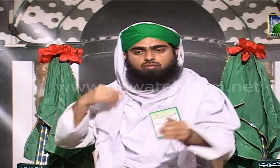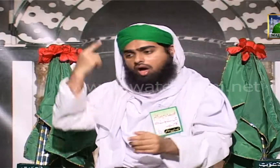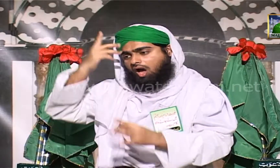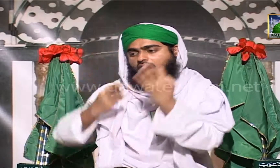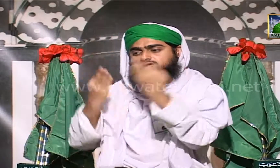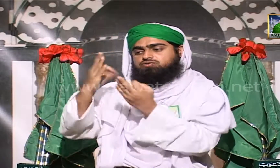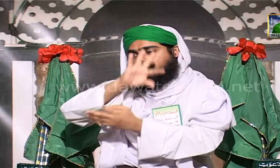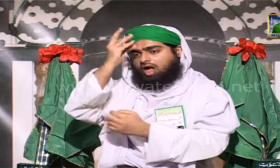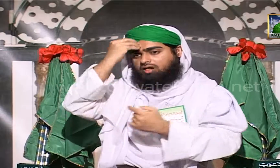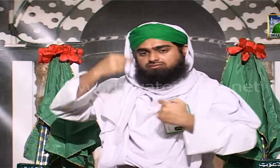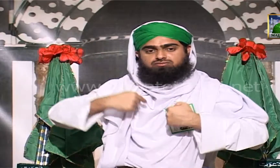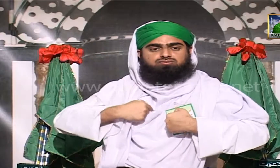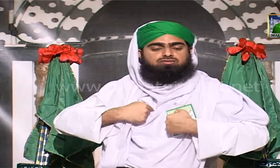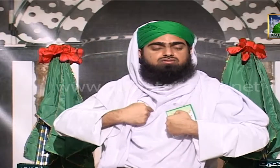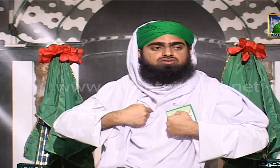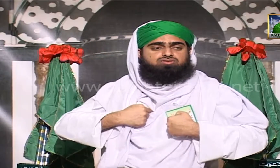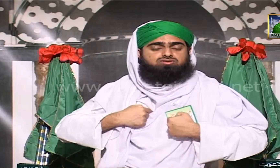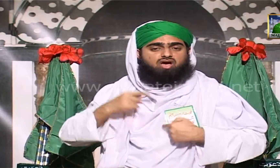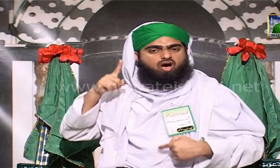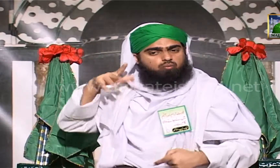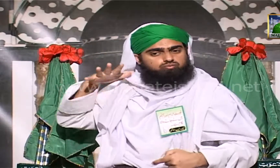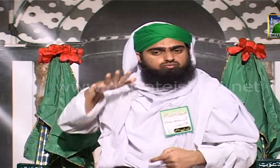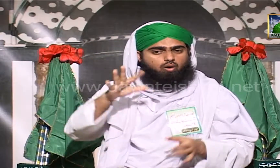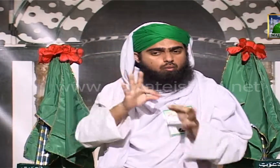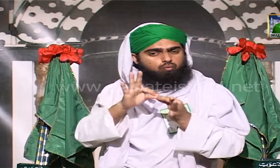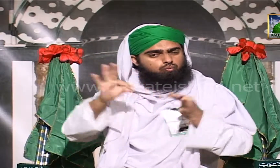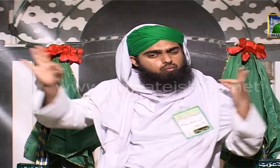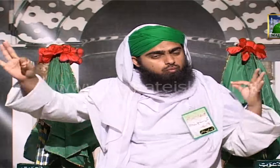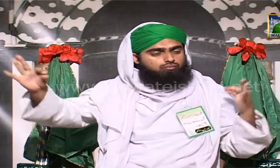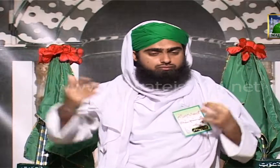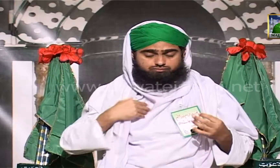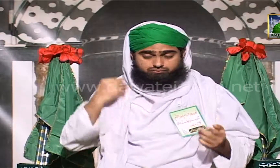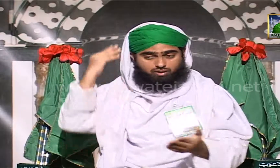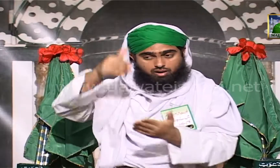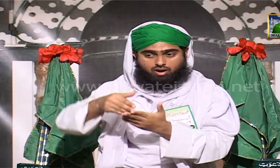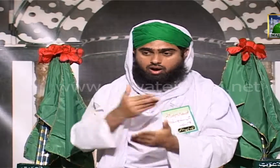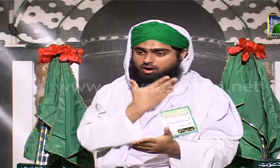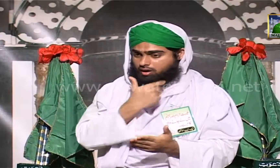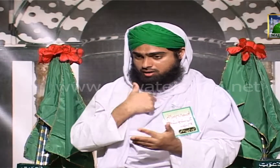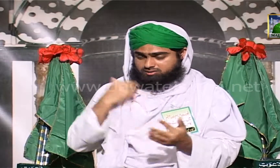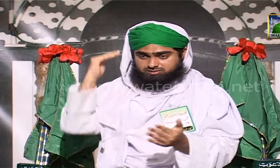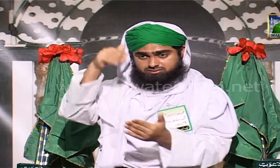دور ہو اور اس کا پردہ فاش کیا جا رہا ہو، میرا مرید ہو، تو میں چاہوں تو اس کا پردہ رکھ سکتا